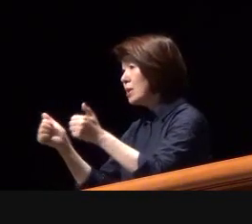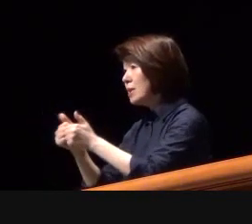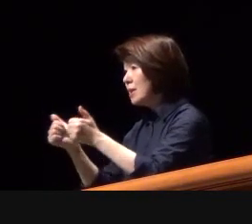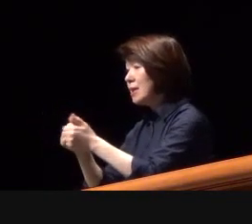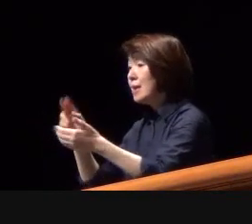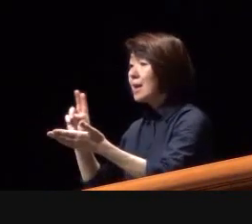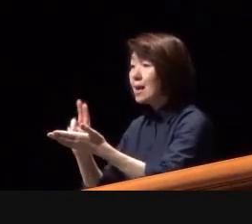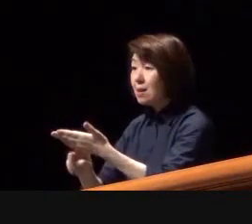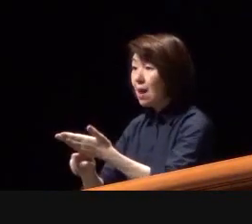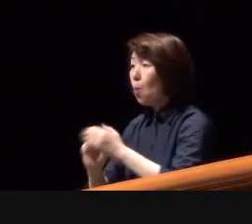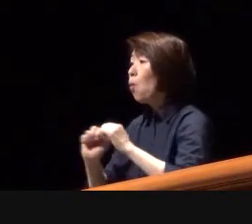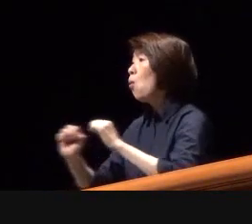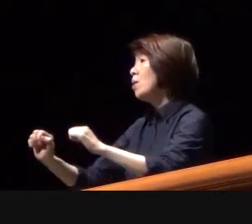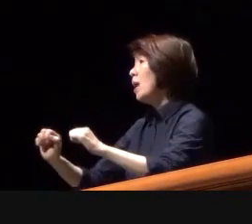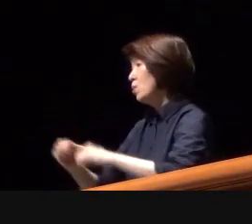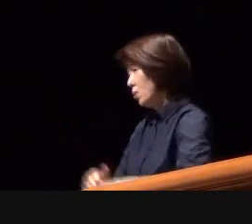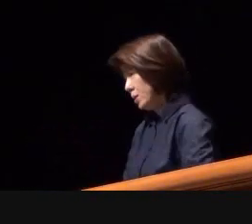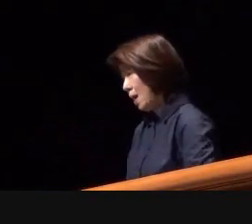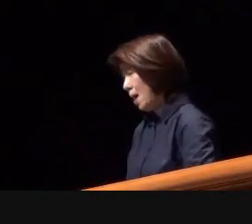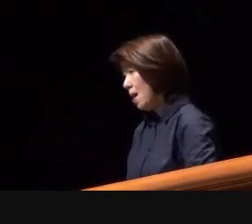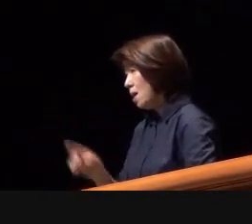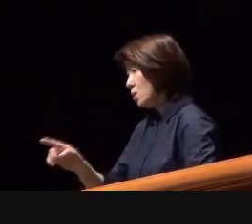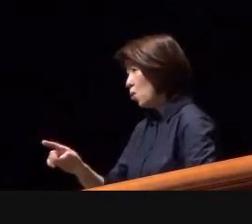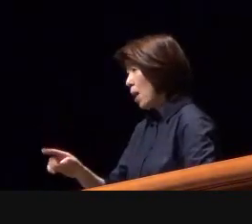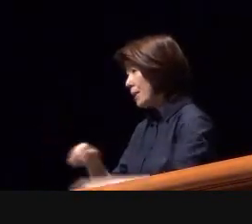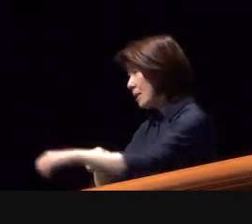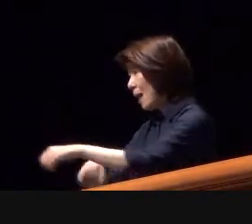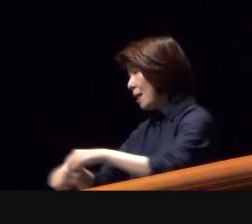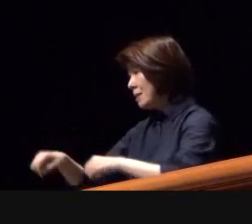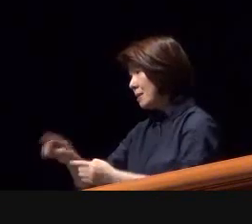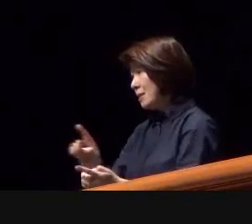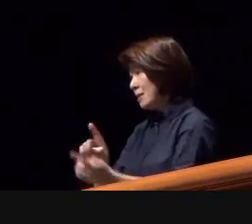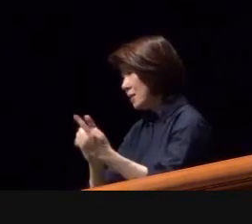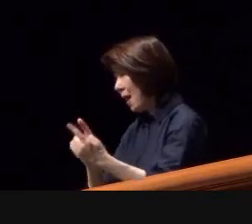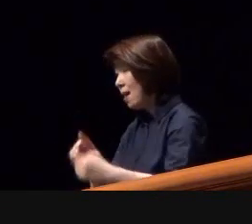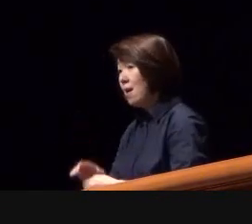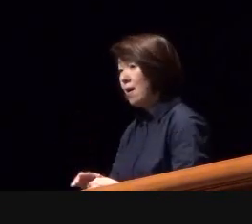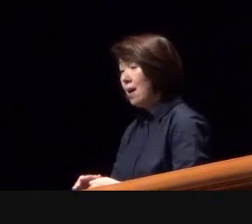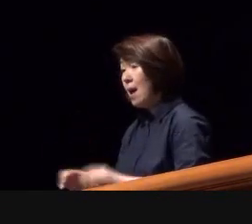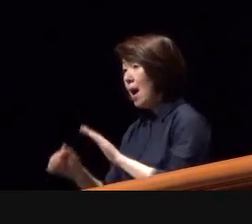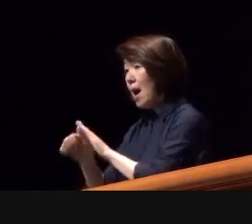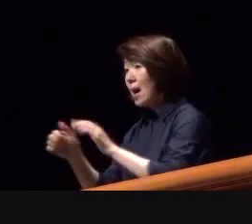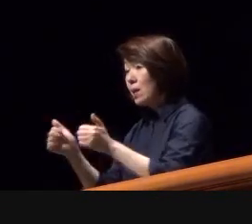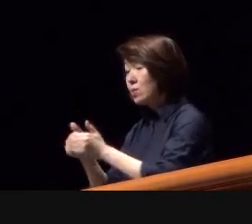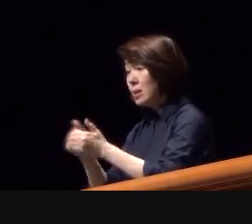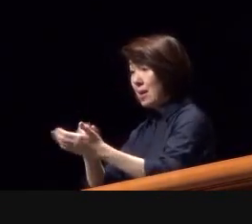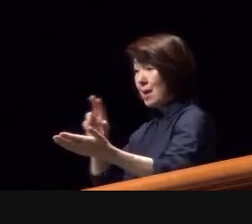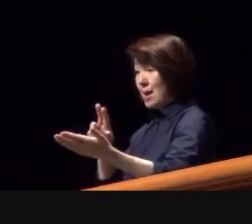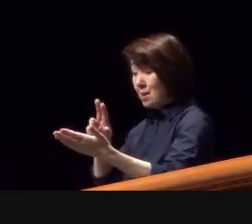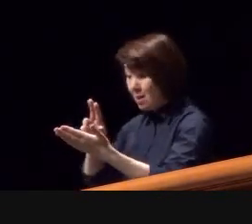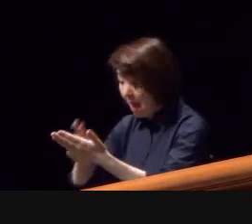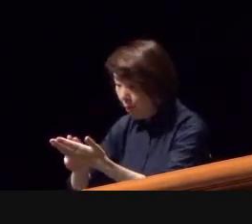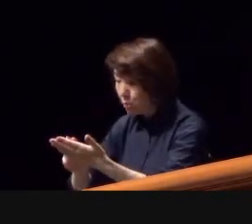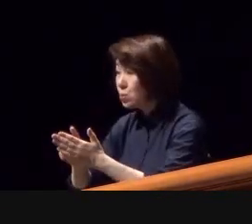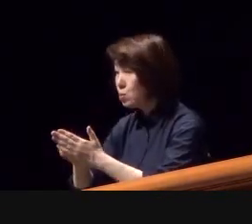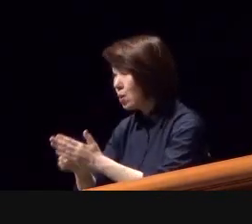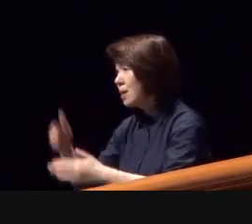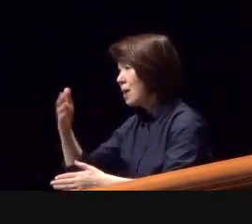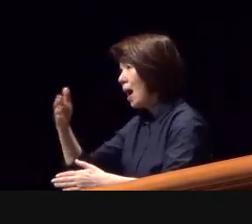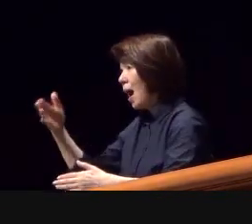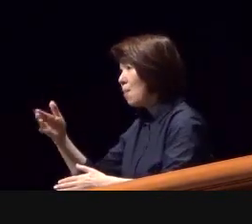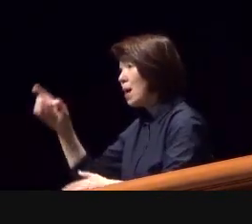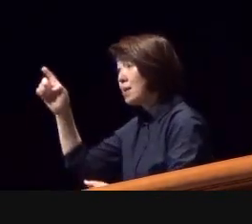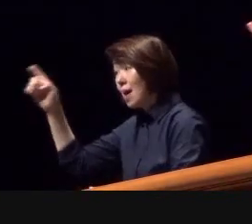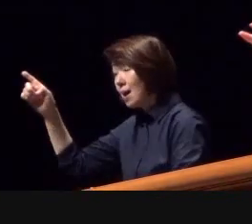したんですよ。そうするとそれに対して、その寸前、閣議で決定をする寸前にアメリカからです